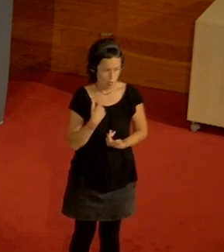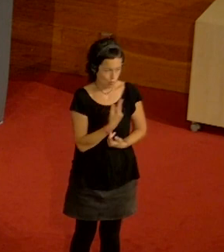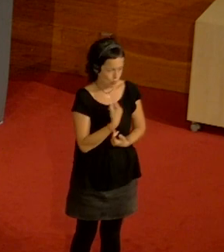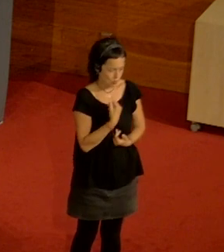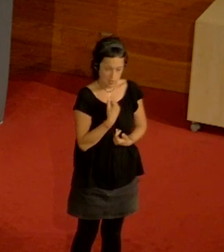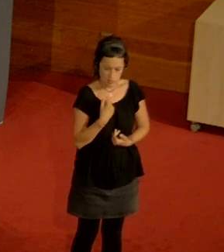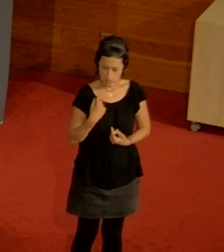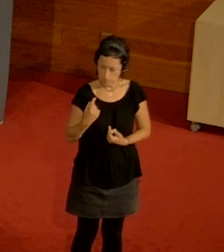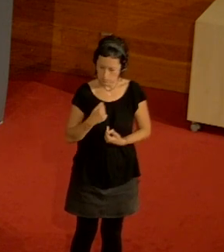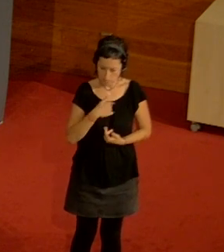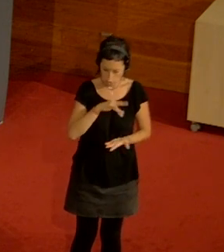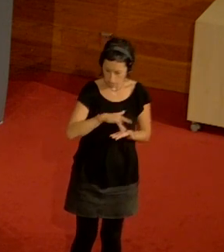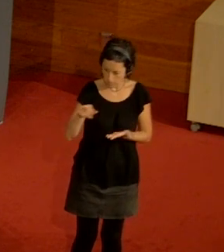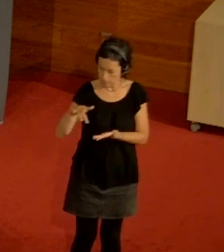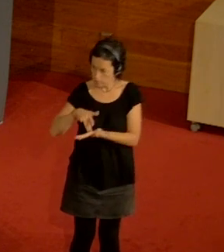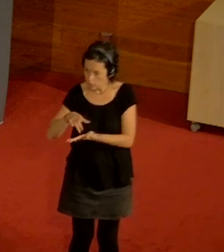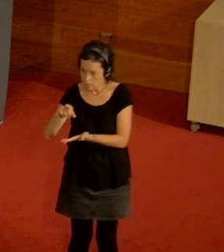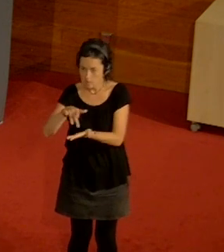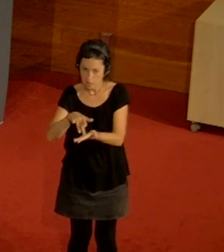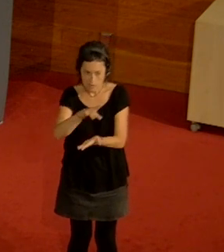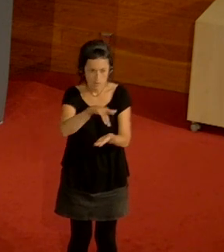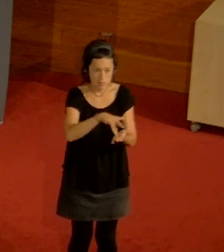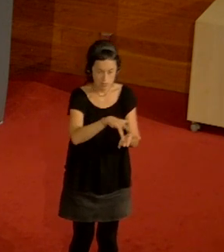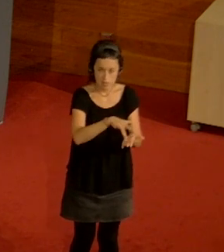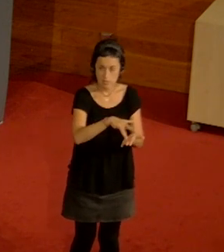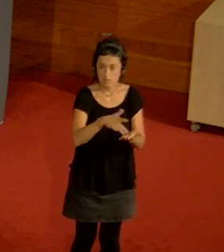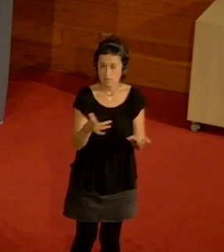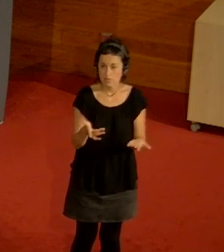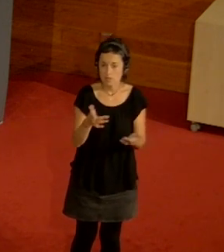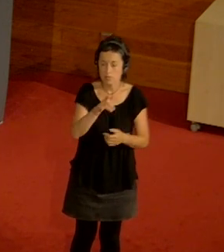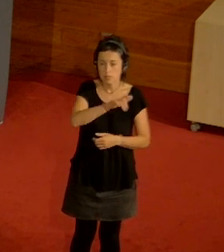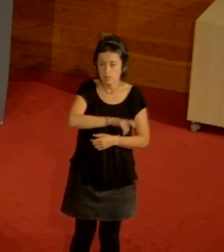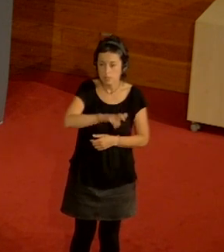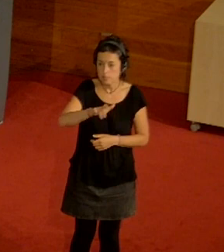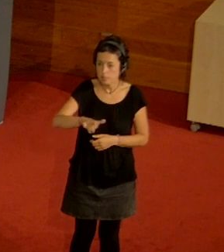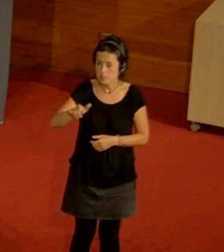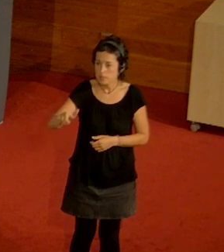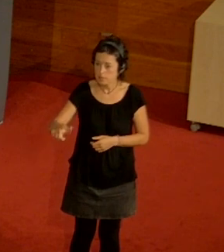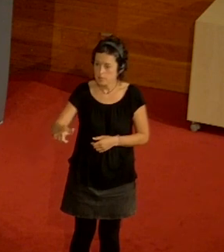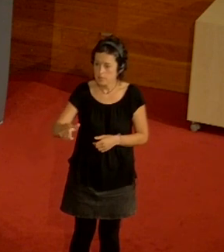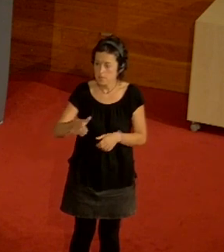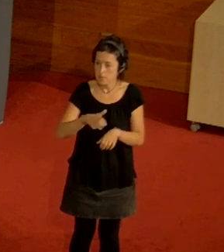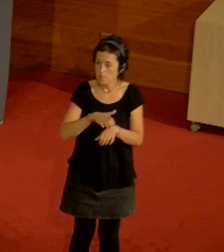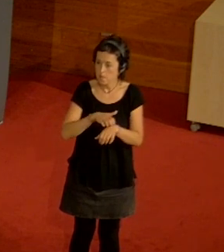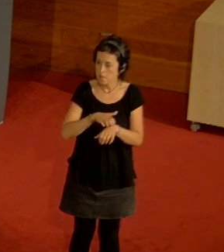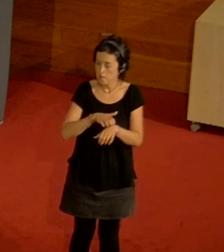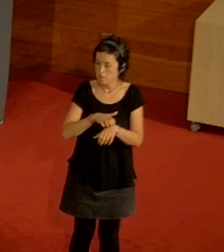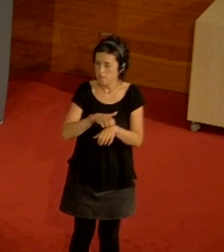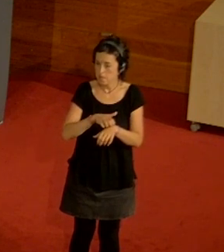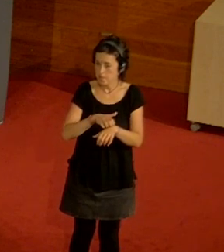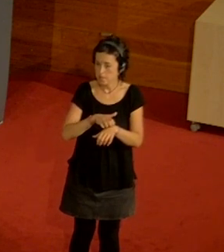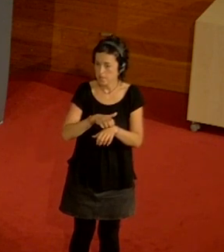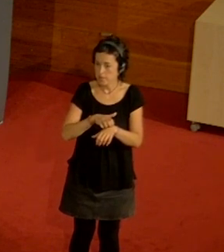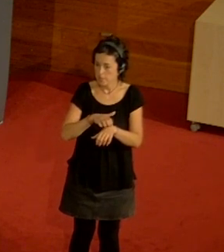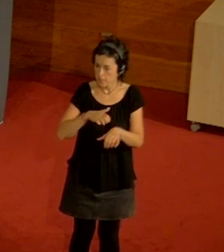ti sino que la mayor parte de de personas que que estamos en esos en ese que hoy en día estamos eh